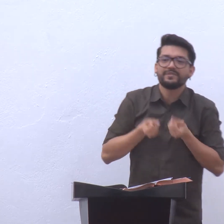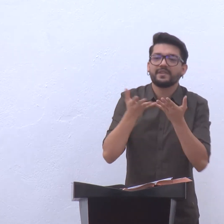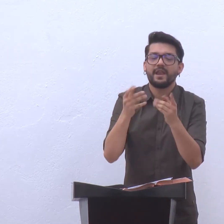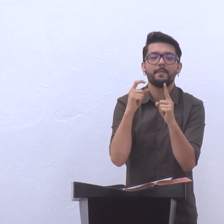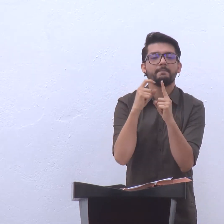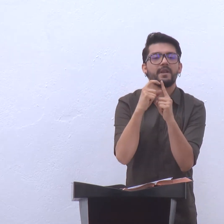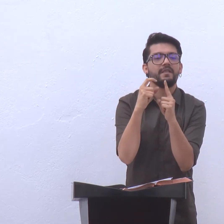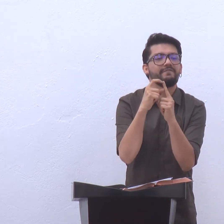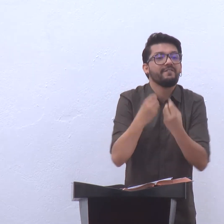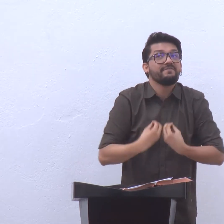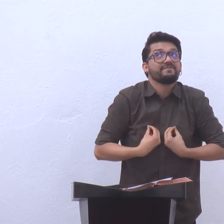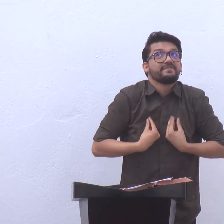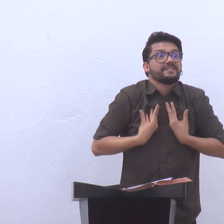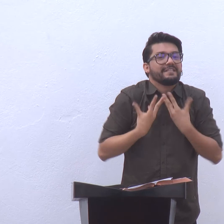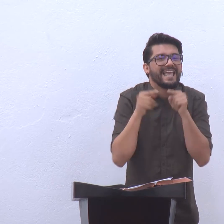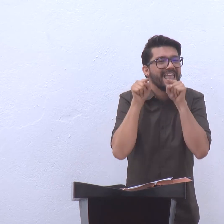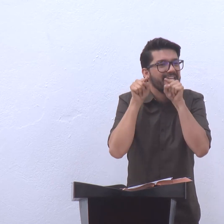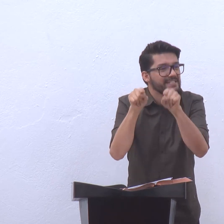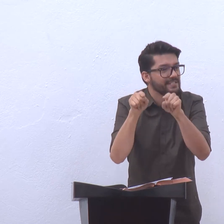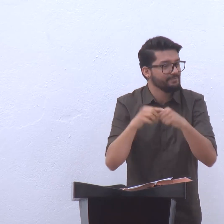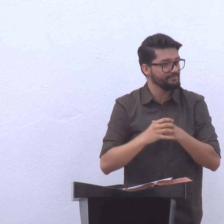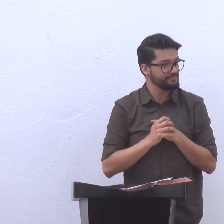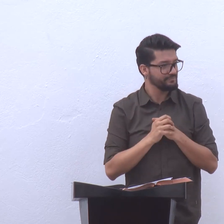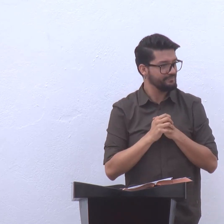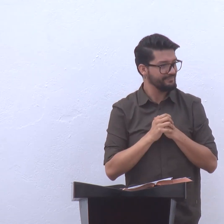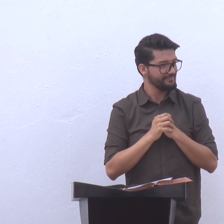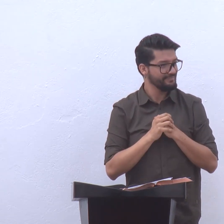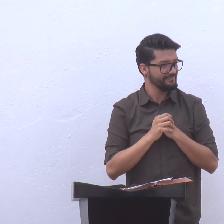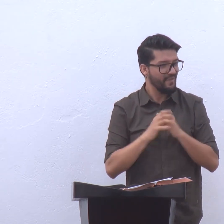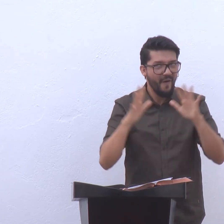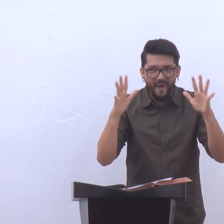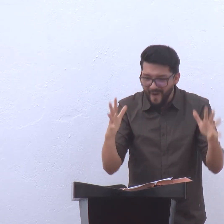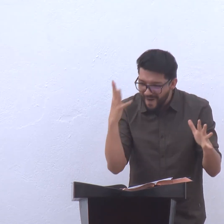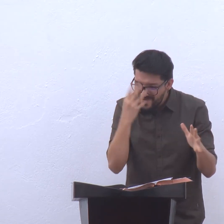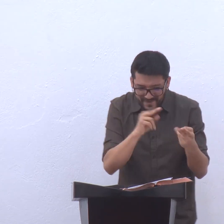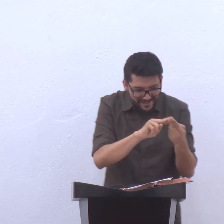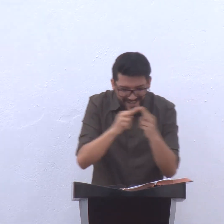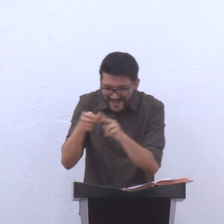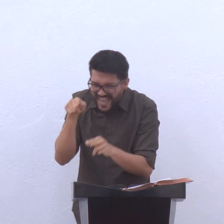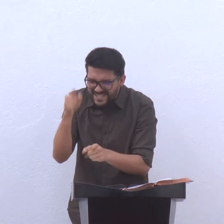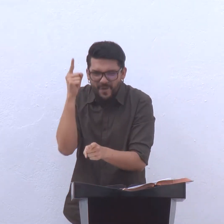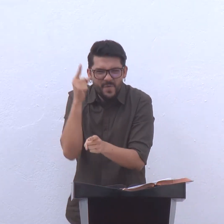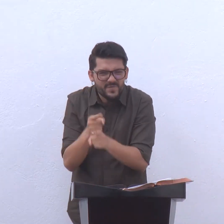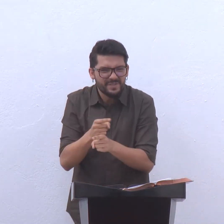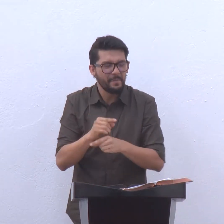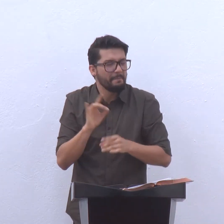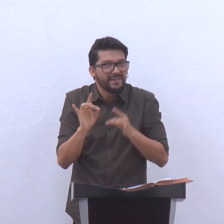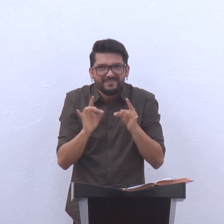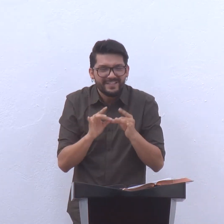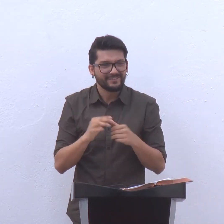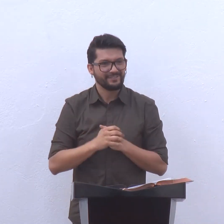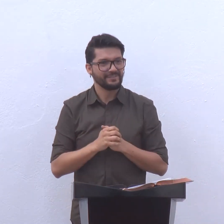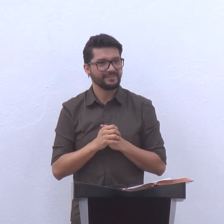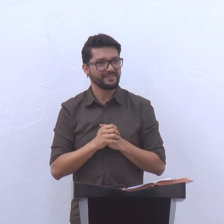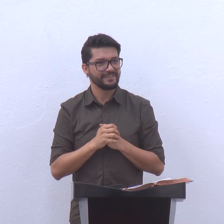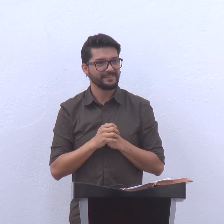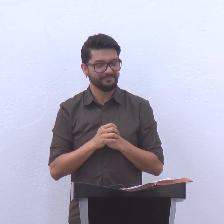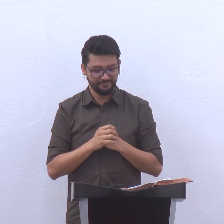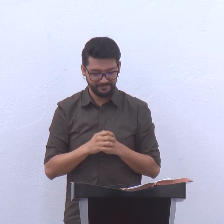su necesidad espiritual con la palabra de vida. Soy yo la fuente. Qué hermoso recordar que Jesús se pone en